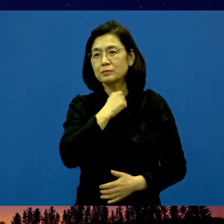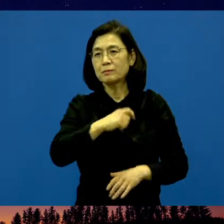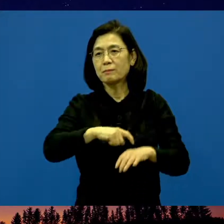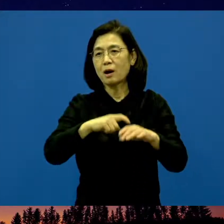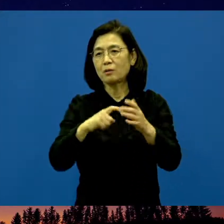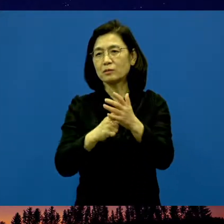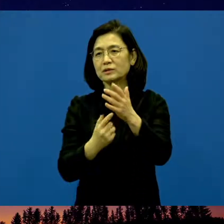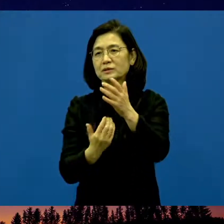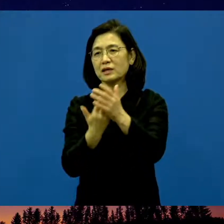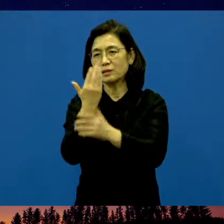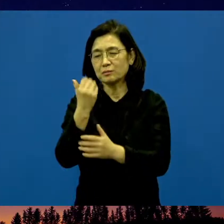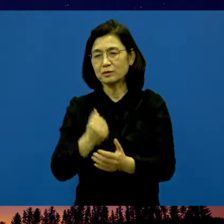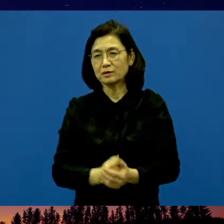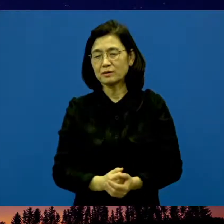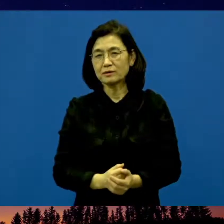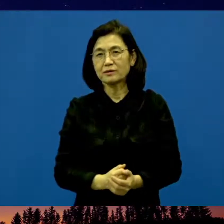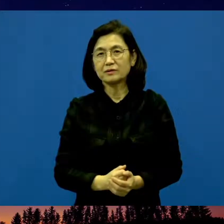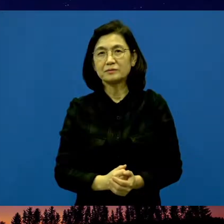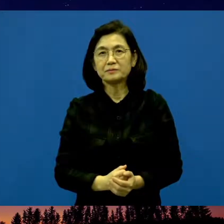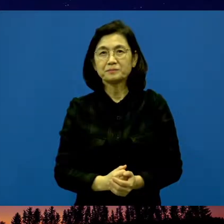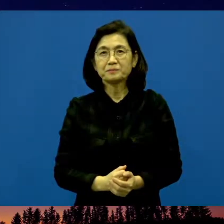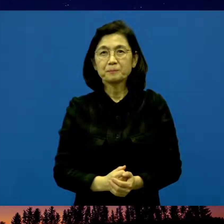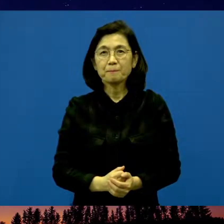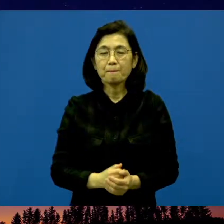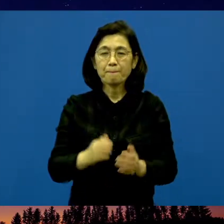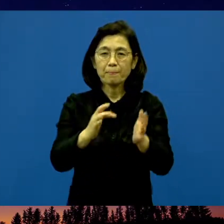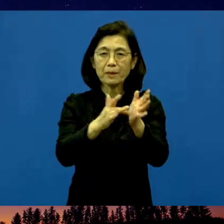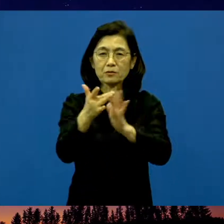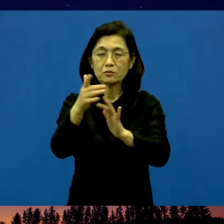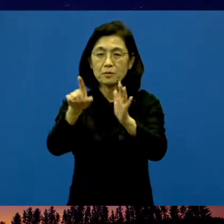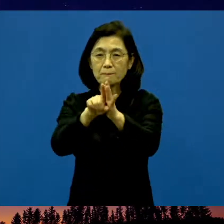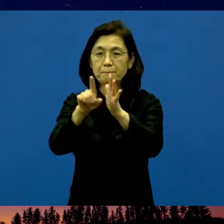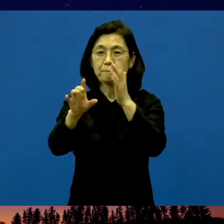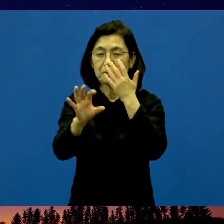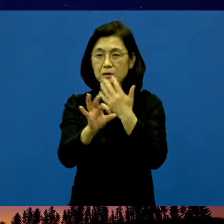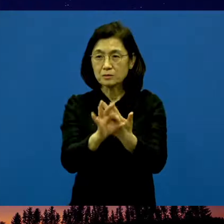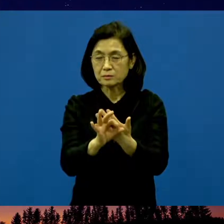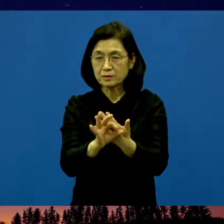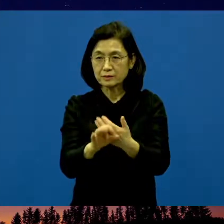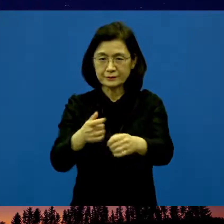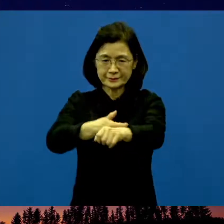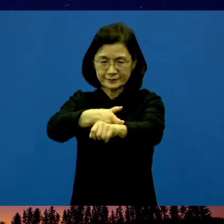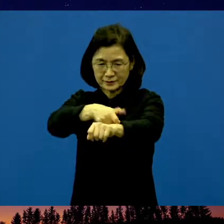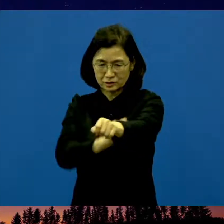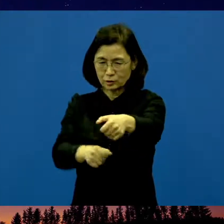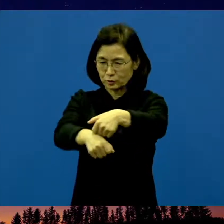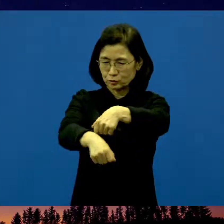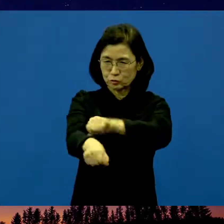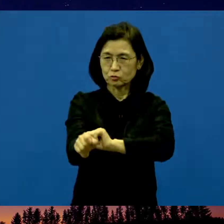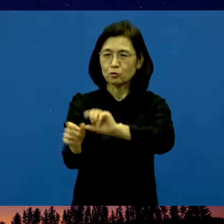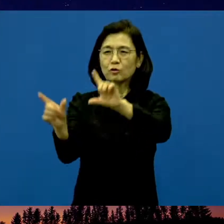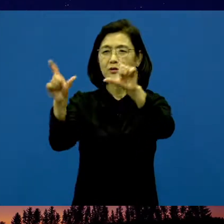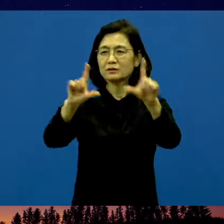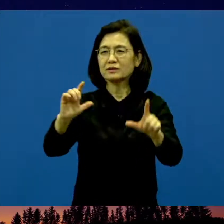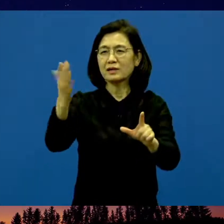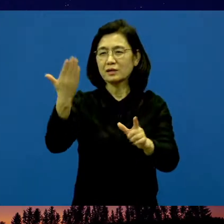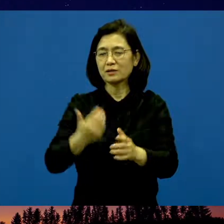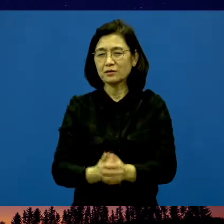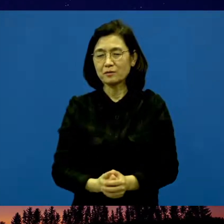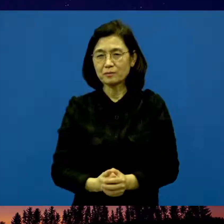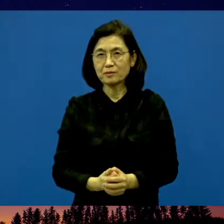거죠. 예. 그래서 여러분, 예수를 믿으면 어떻게 돼요? 능동적인 삶의 태도를 가지게 돼요.